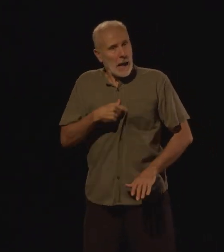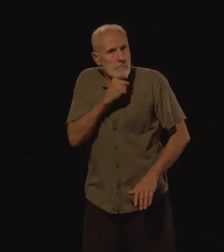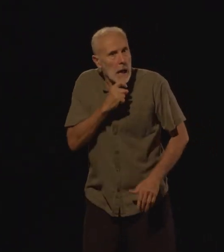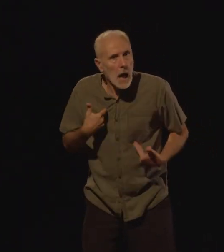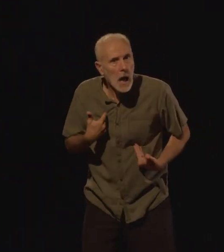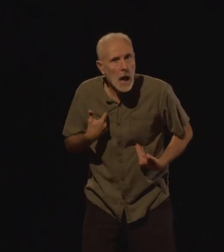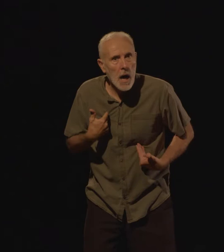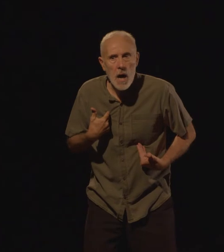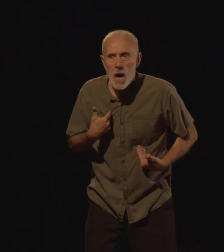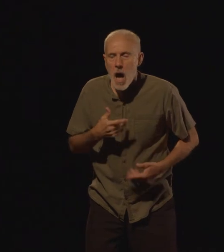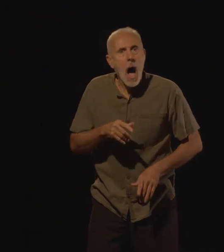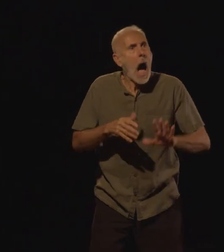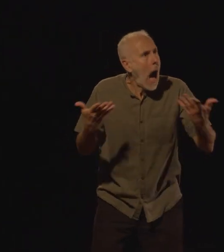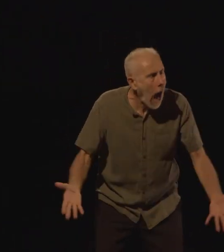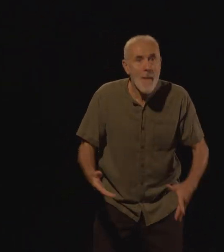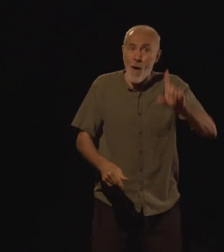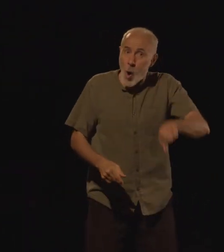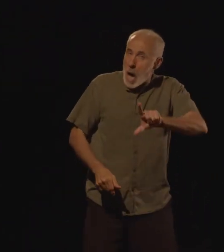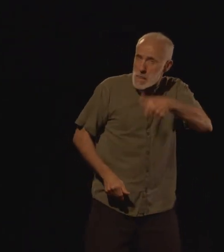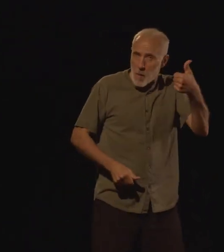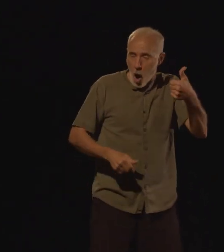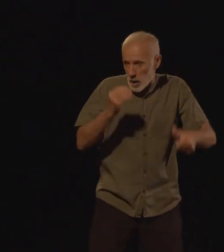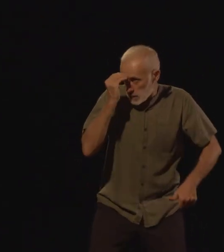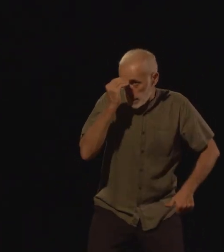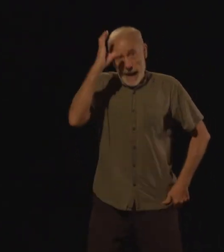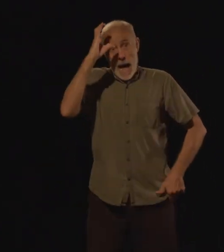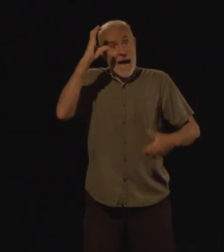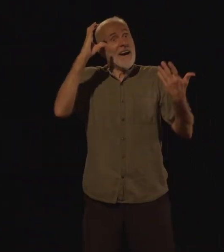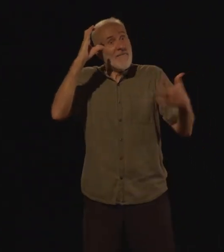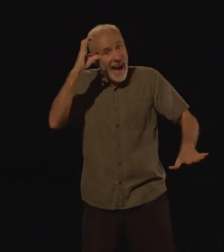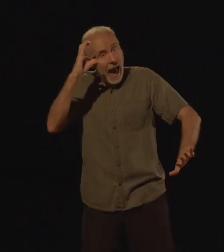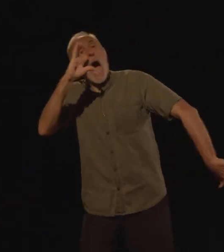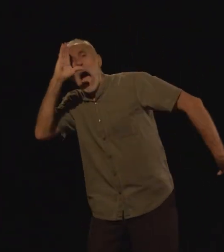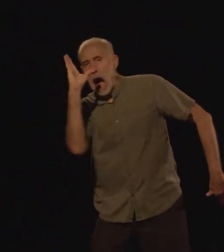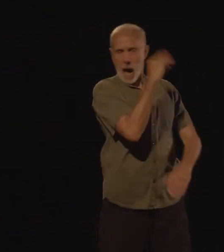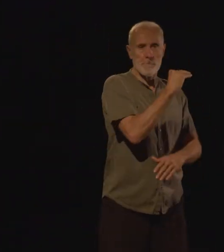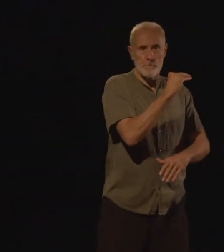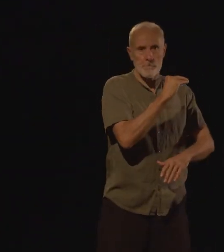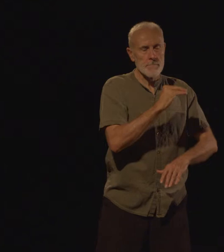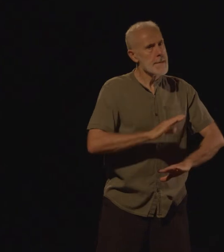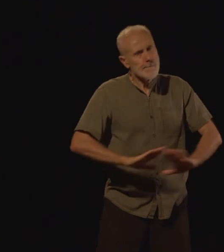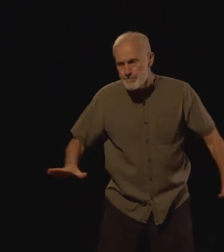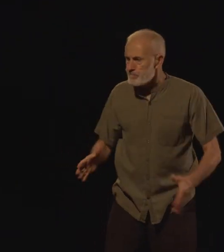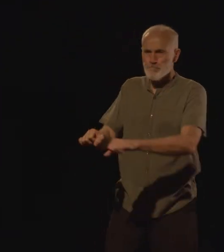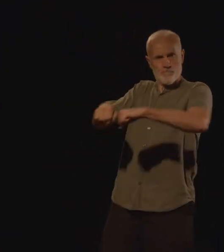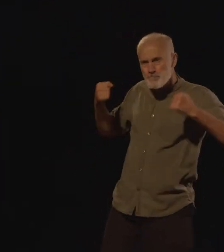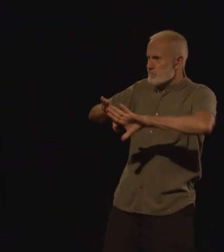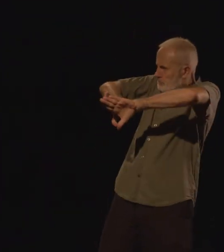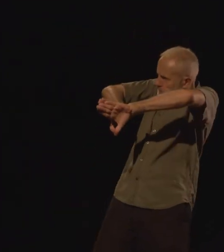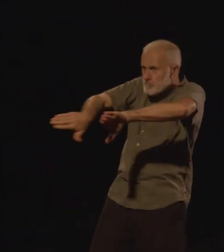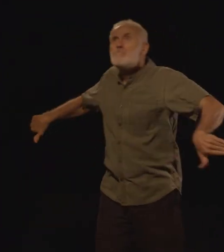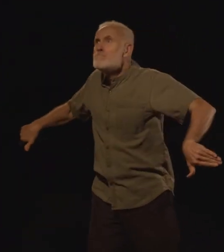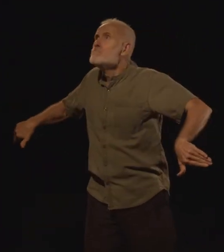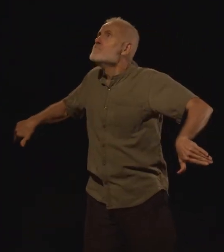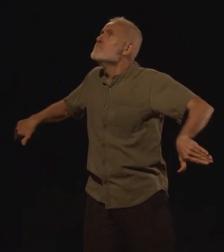veux plus savoir, il faut d'abord que je le sache !» s'écria l'homme. Et d'un geste brusque, il ouvrit la fenêtre et repoussa les